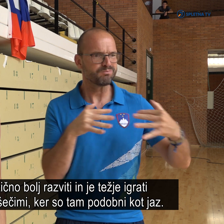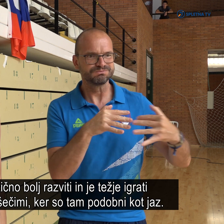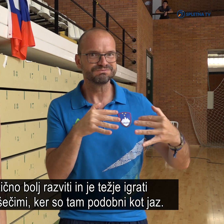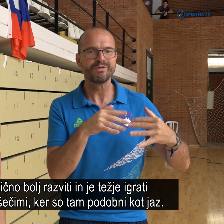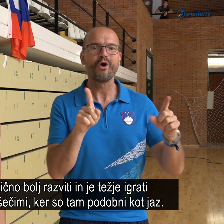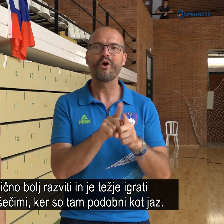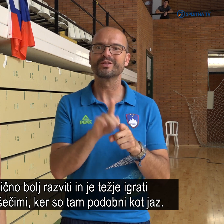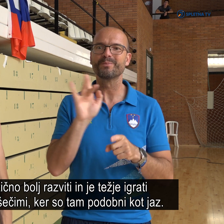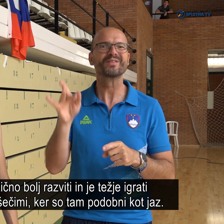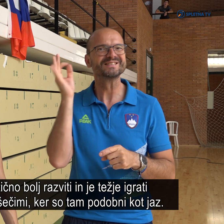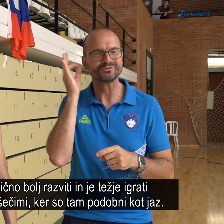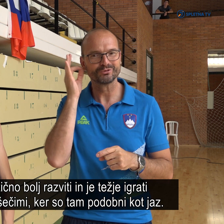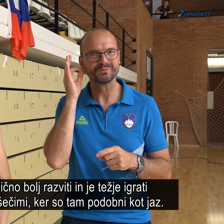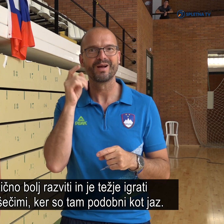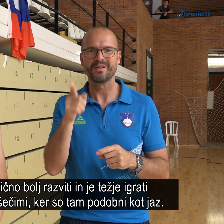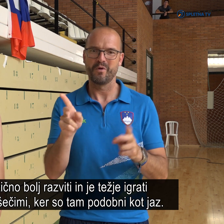slišečimi, ker so tam podobni kot jaz.